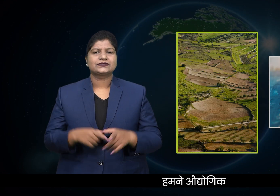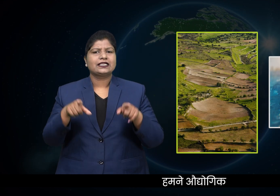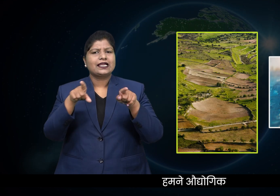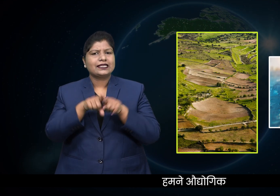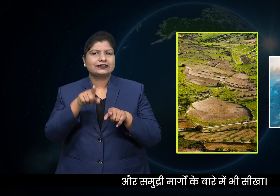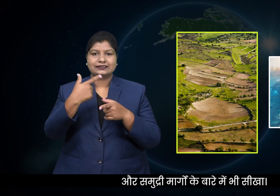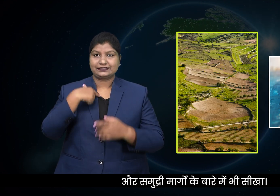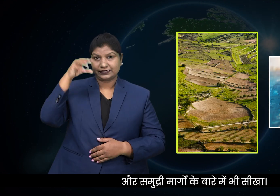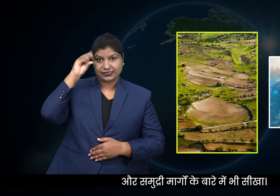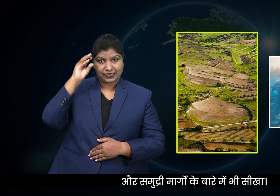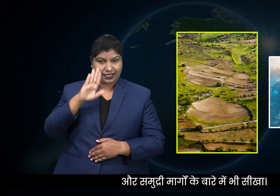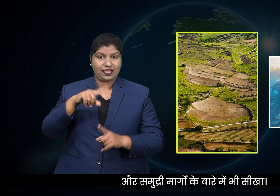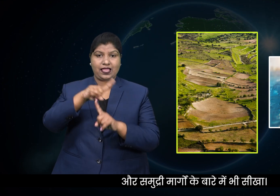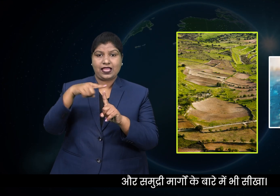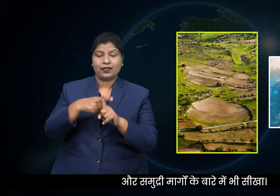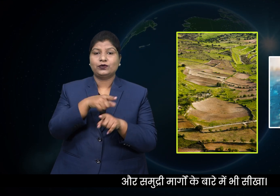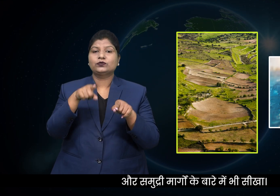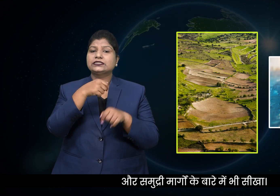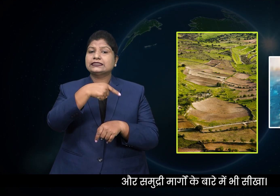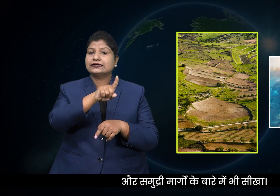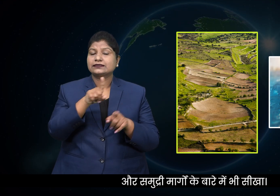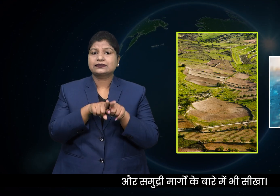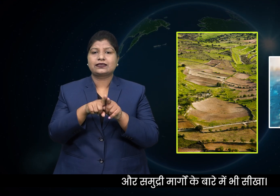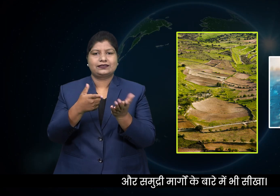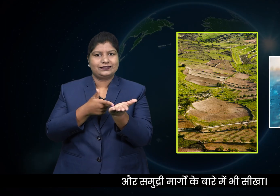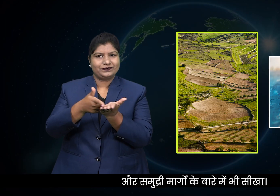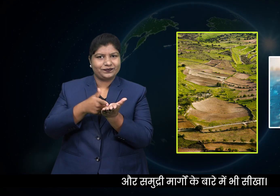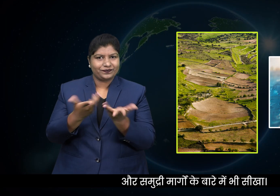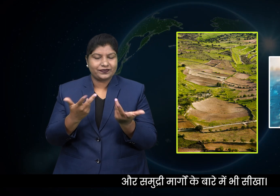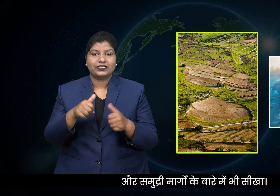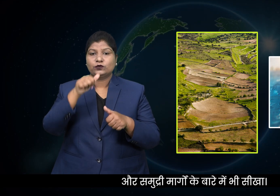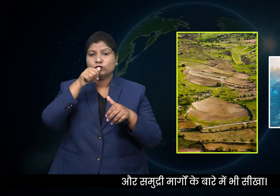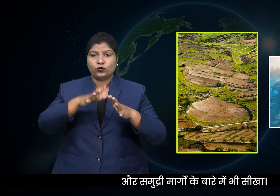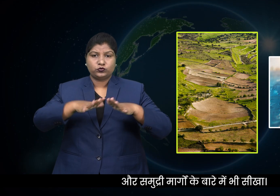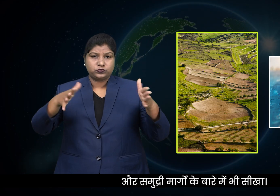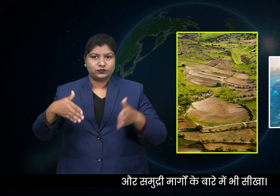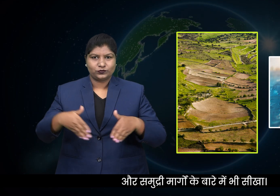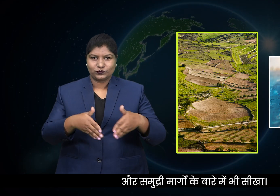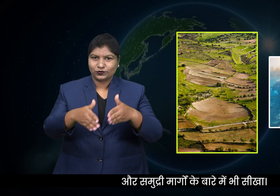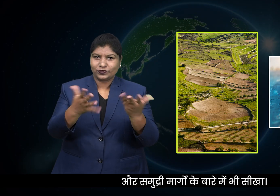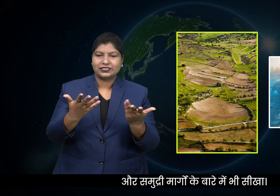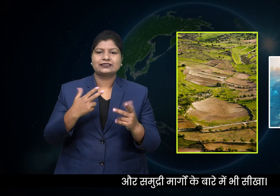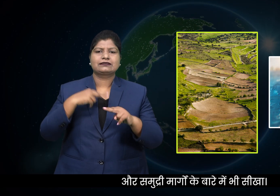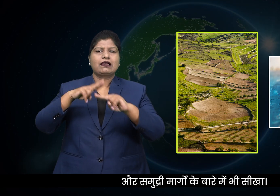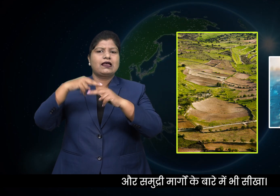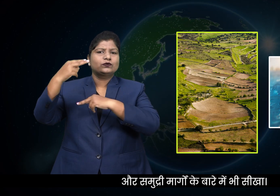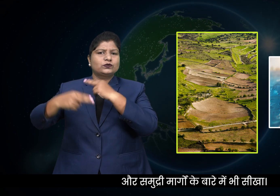हमने औद्योगिक विविधता के लिए इसकी कृषि और समुद्री मार्गों के बारे में भी सीखा।